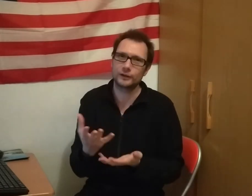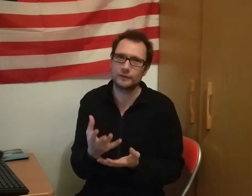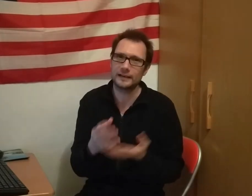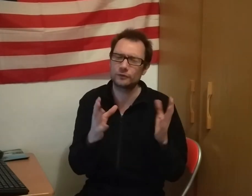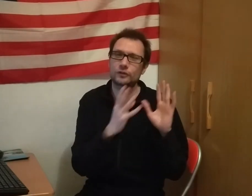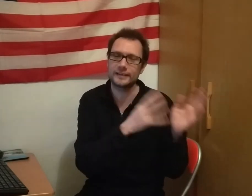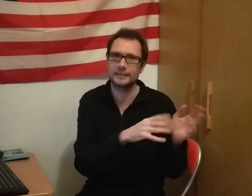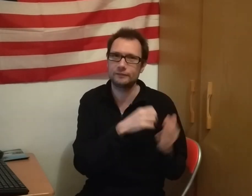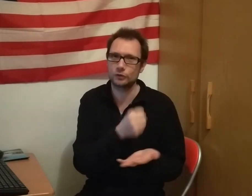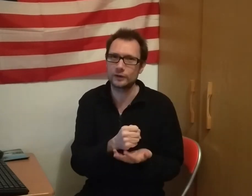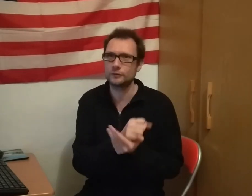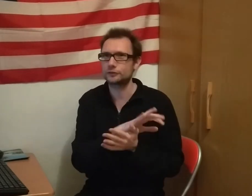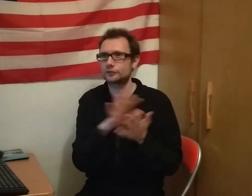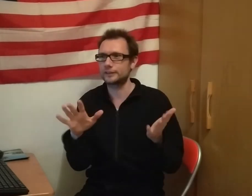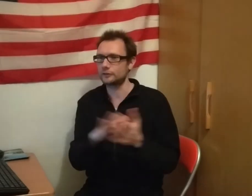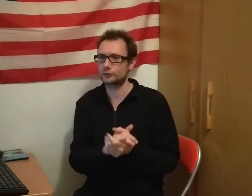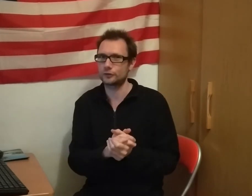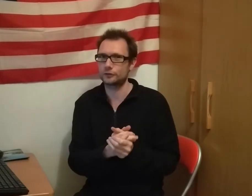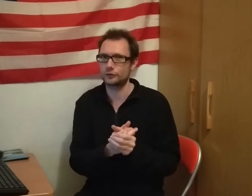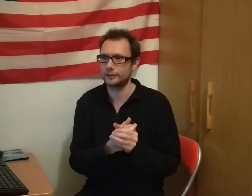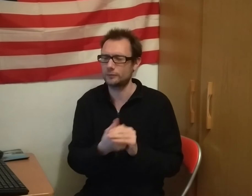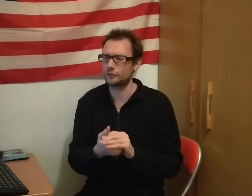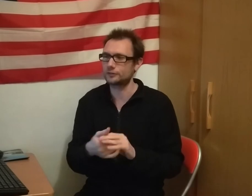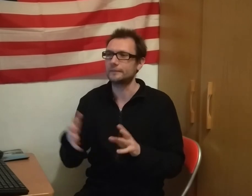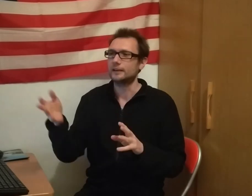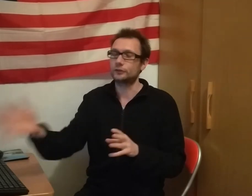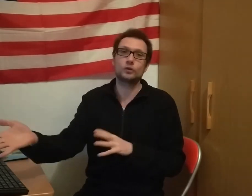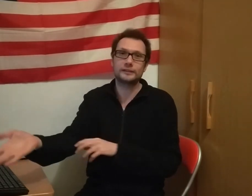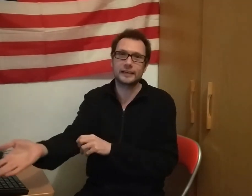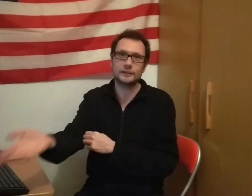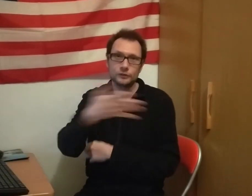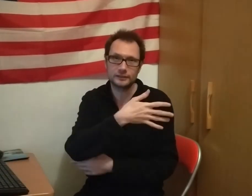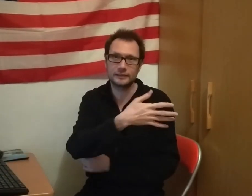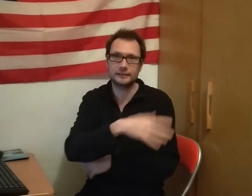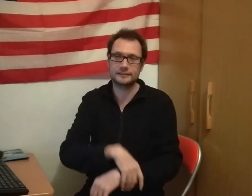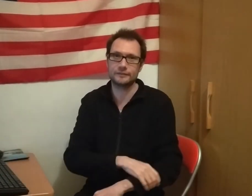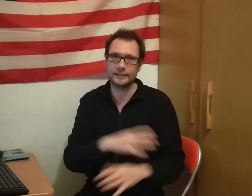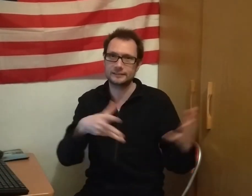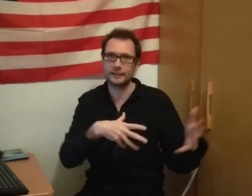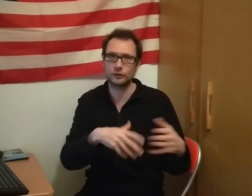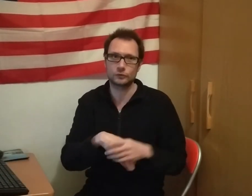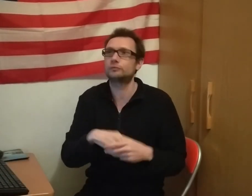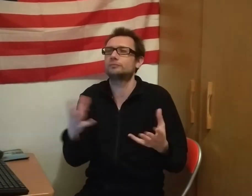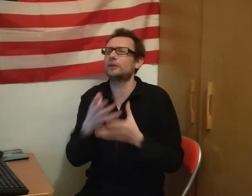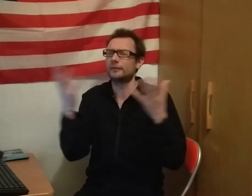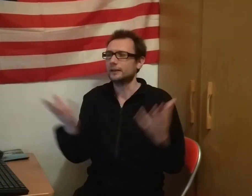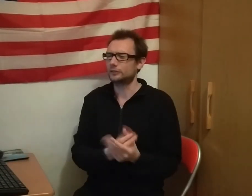¿vale? Hay muchos canales de videojuegos, eso sí que yo soy, no me gusta. Toco el teclado, si veis, tengo algún. Bueno,